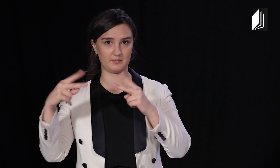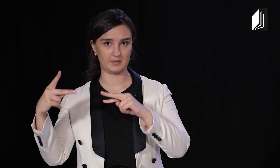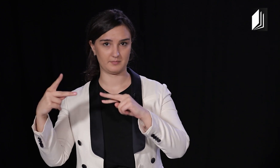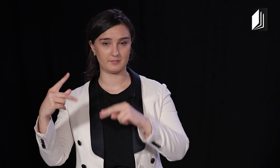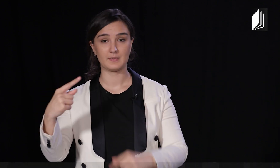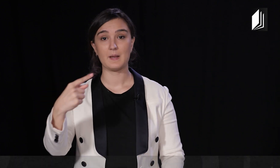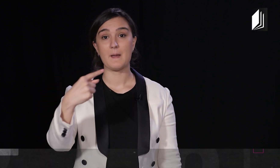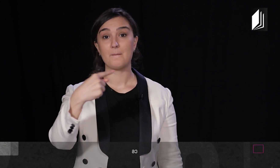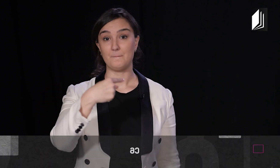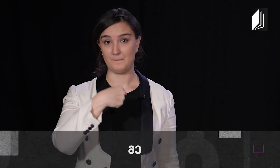ნაცვალსახელები. მე,